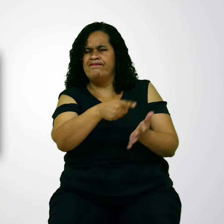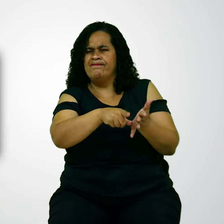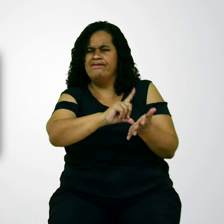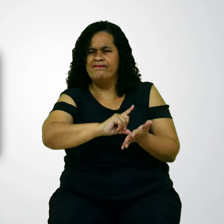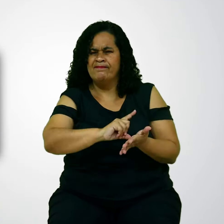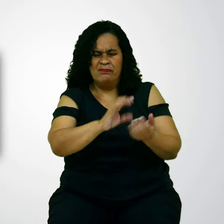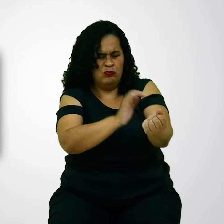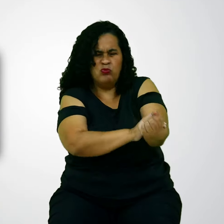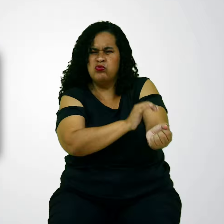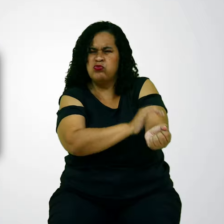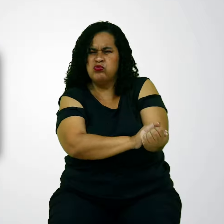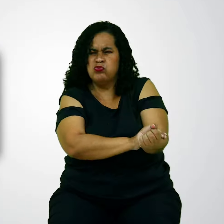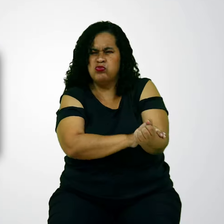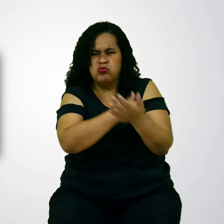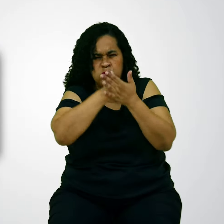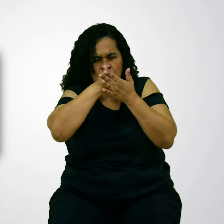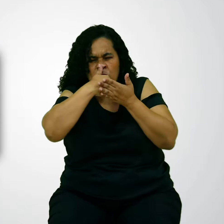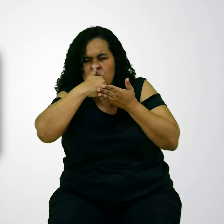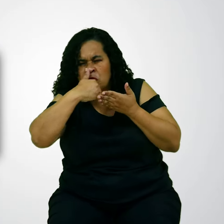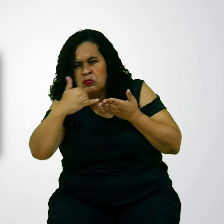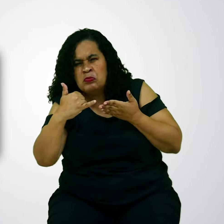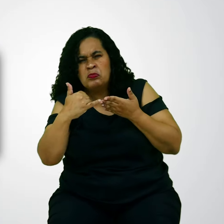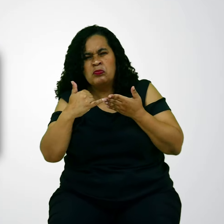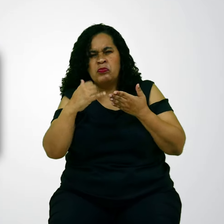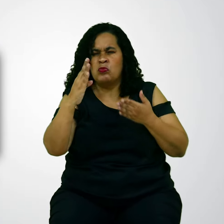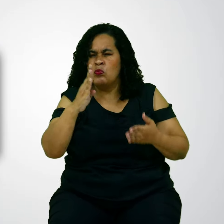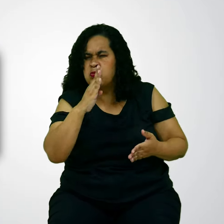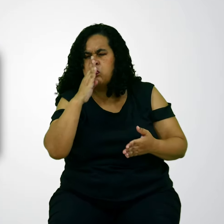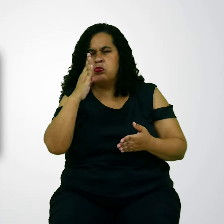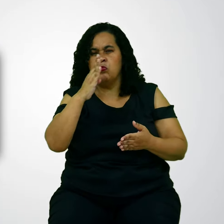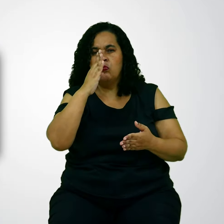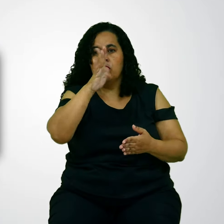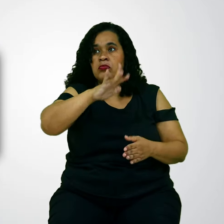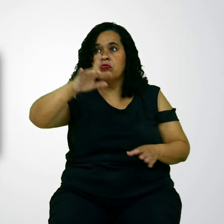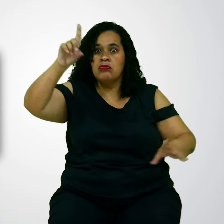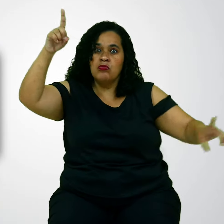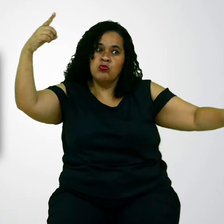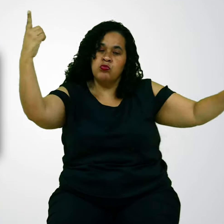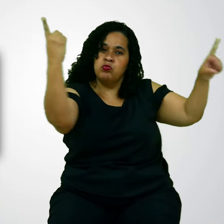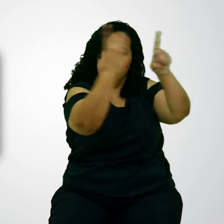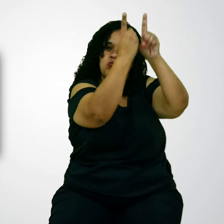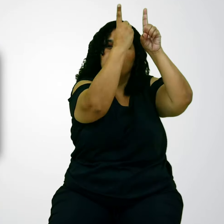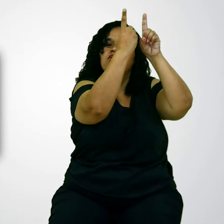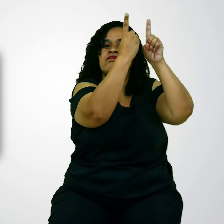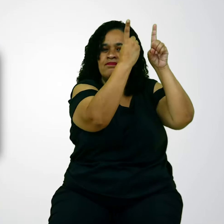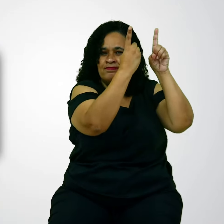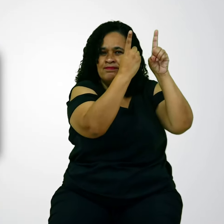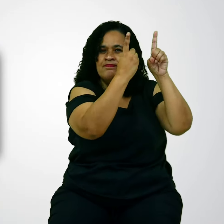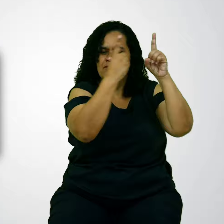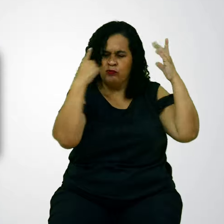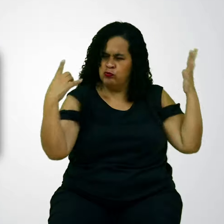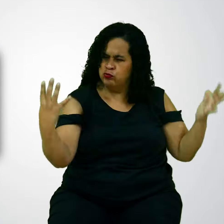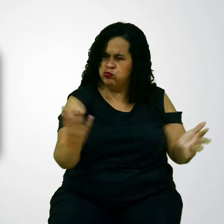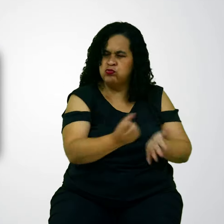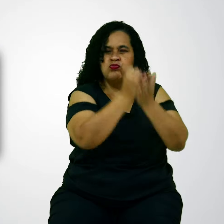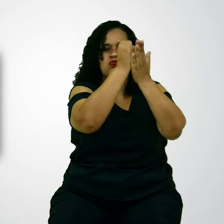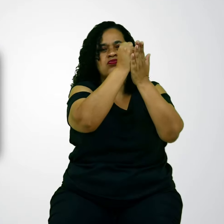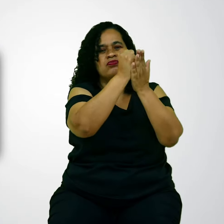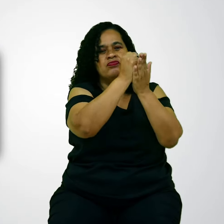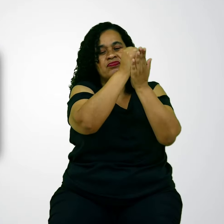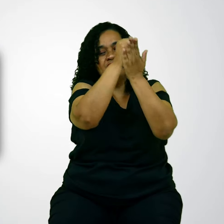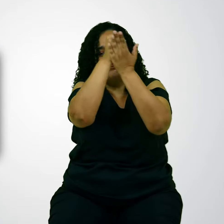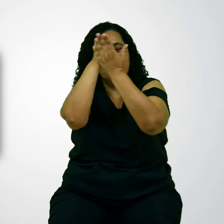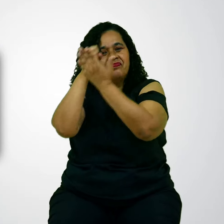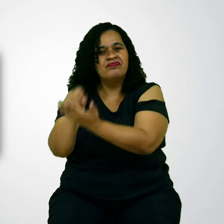ou mesmo você. Ele foi lá e te encontrou, e te resgatou deste mundo de morte, e te trouxe para cá. E o que você faz